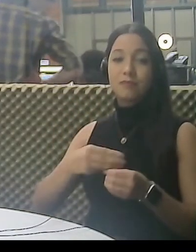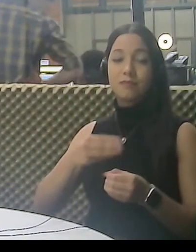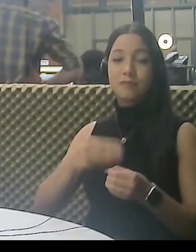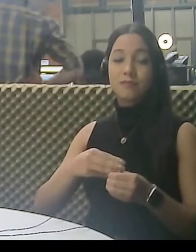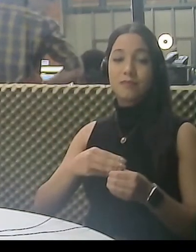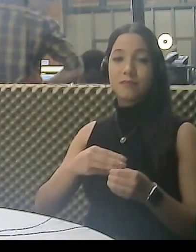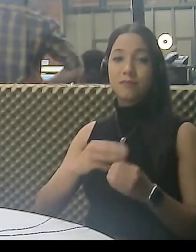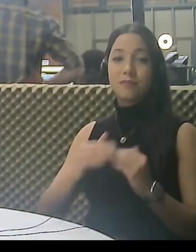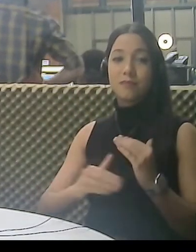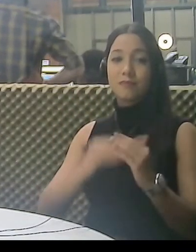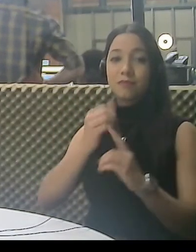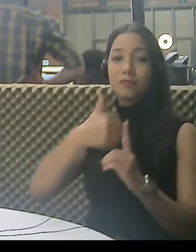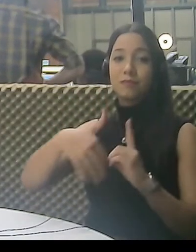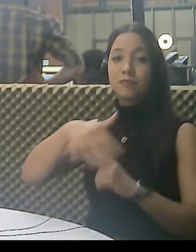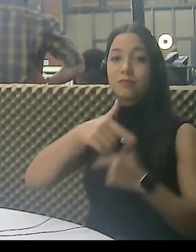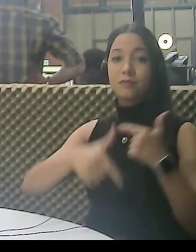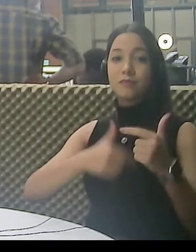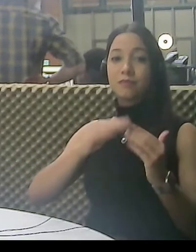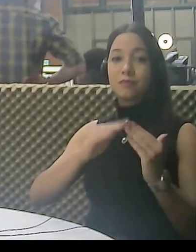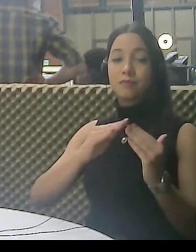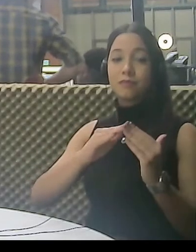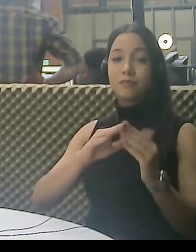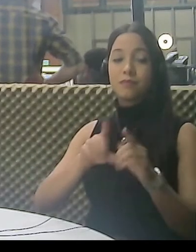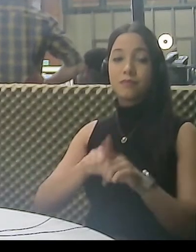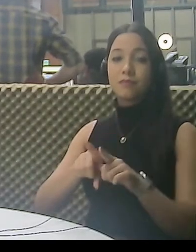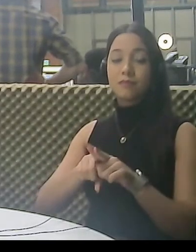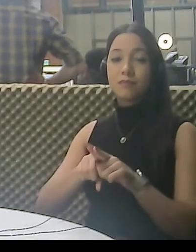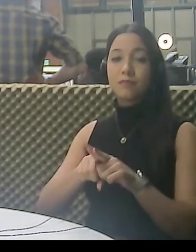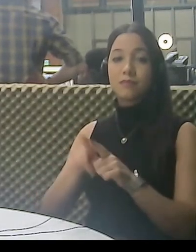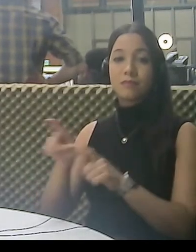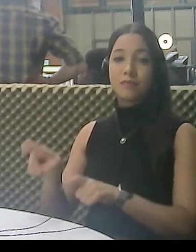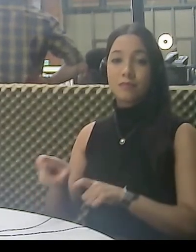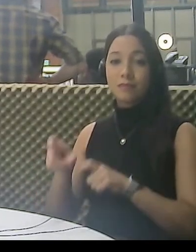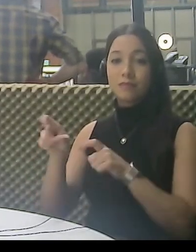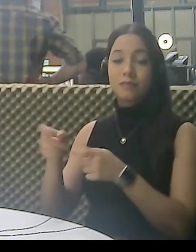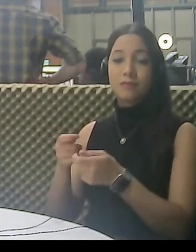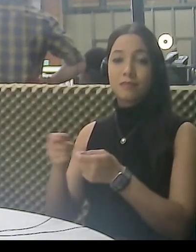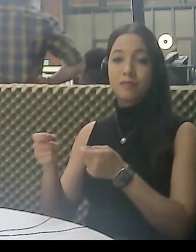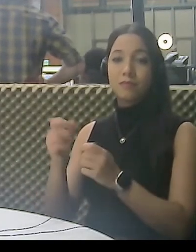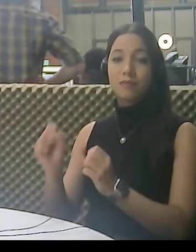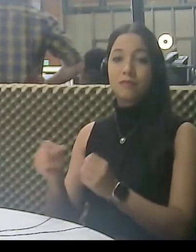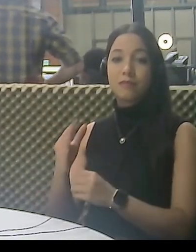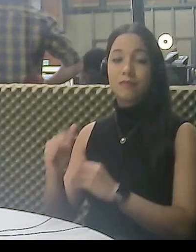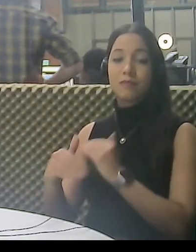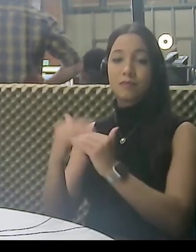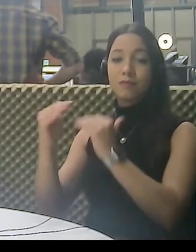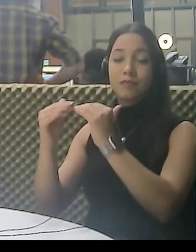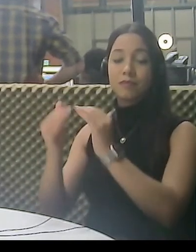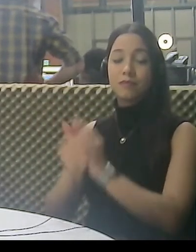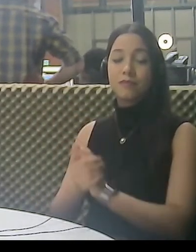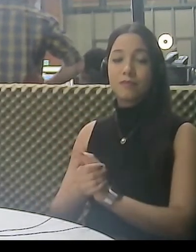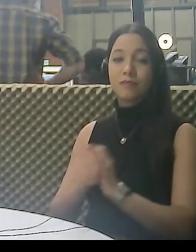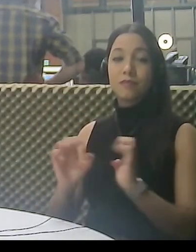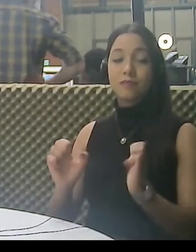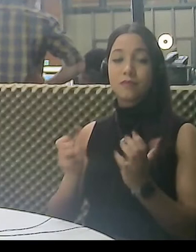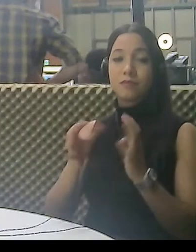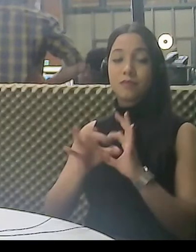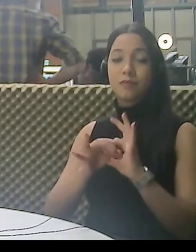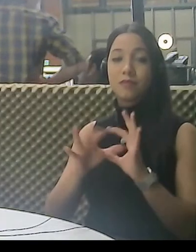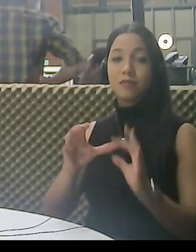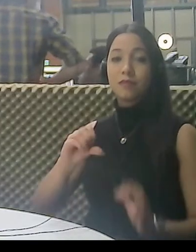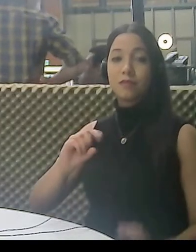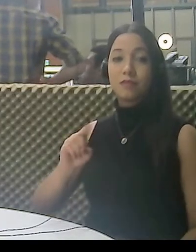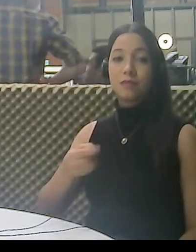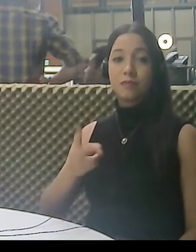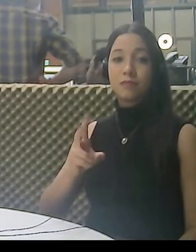Municipais de Desenvolvimento Social, Trabalho e Habitação e de Agronegócio, Economia e Inovação, o evento disponibilizou quase